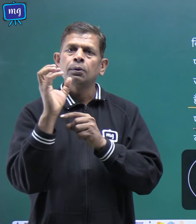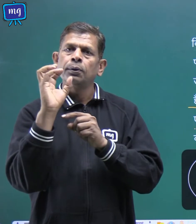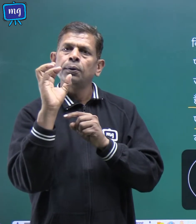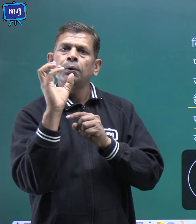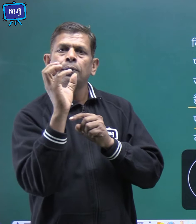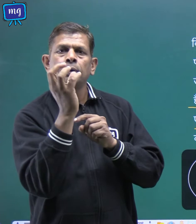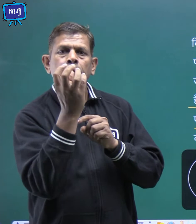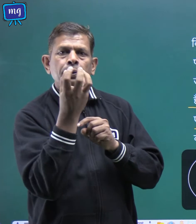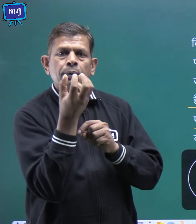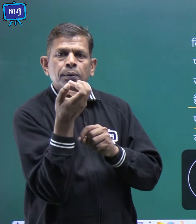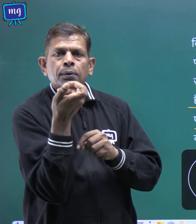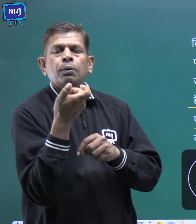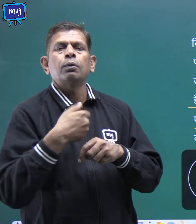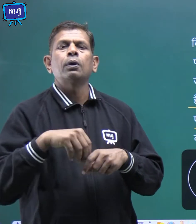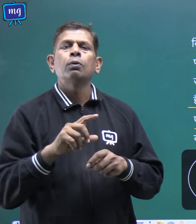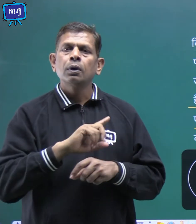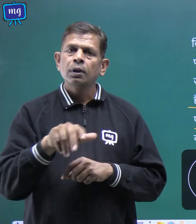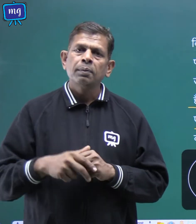एक घूर्णन पूरा करने में